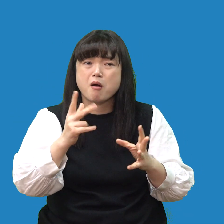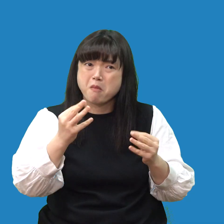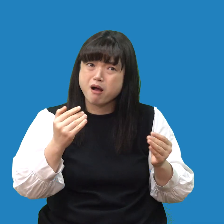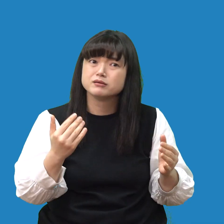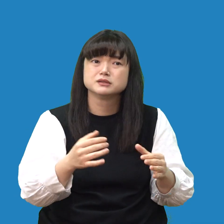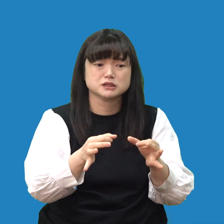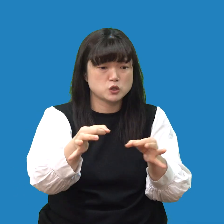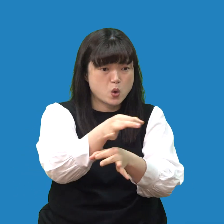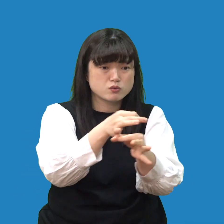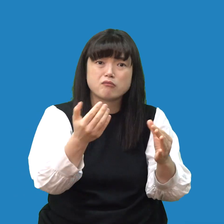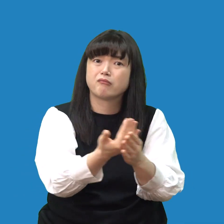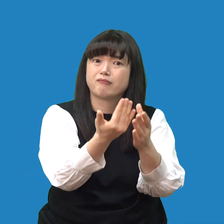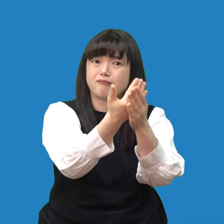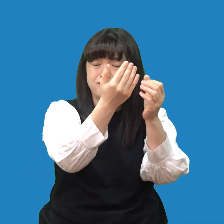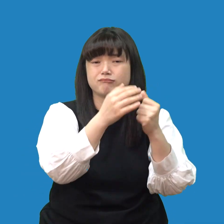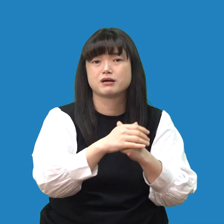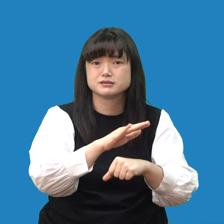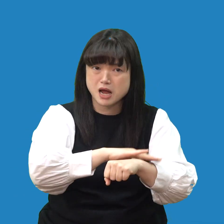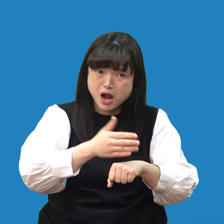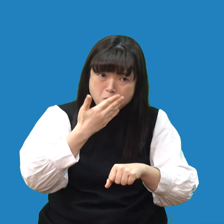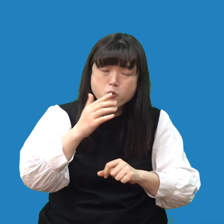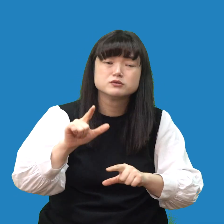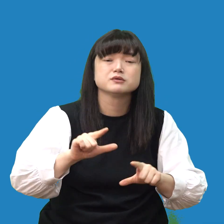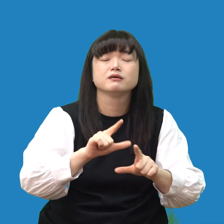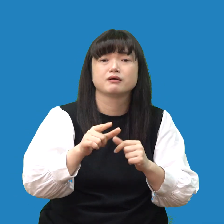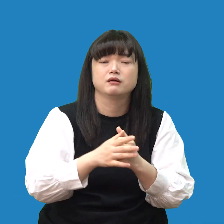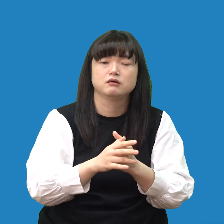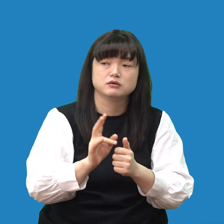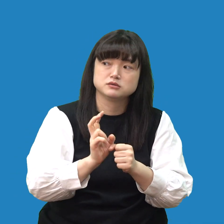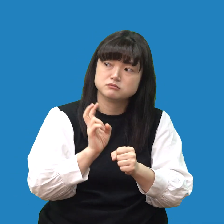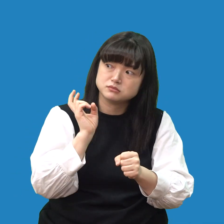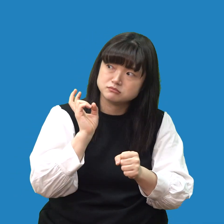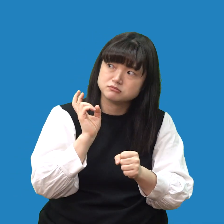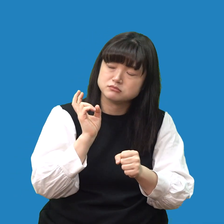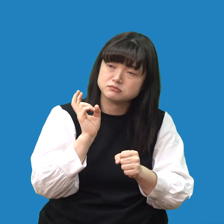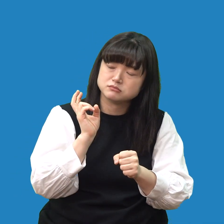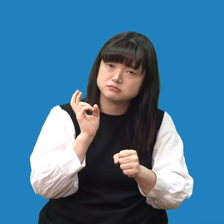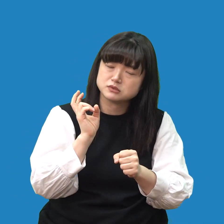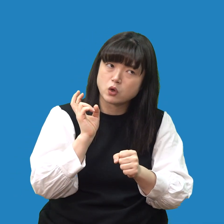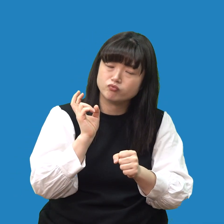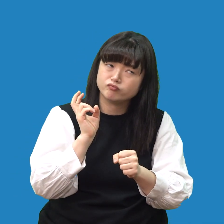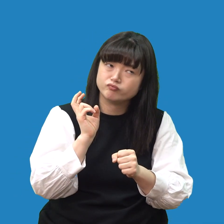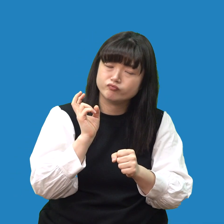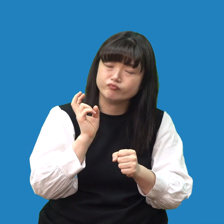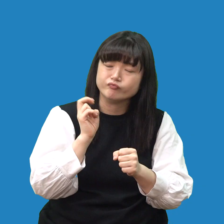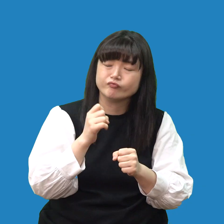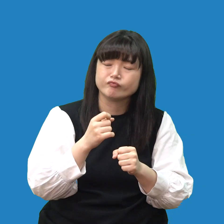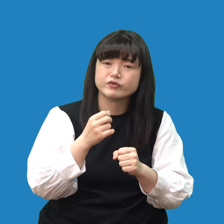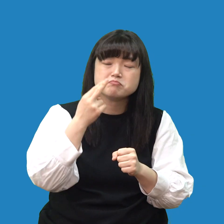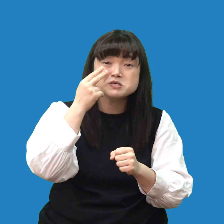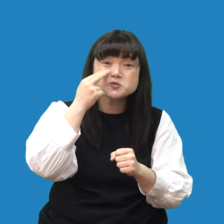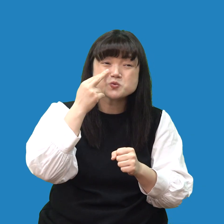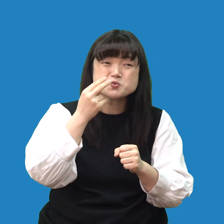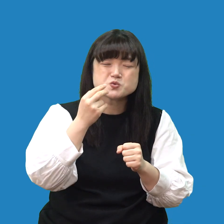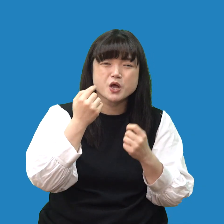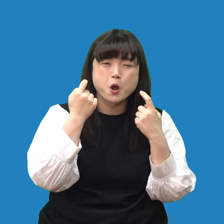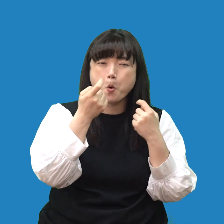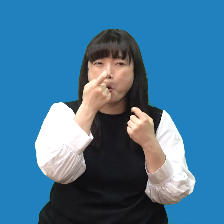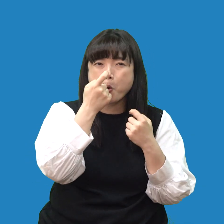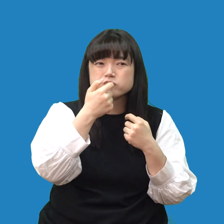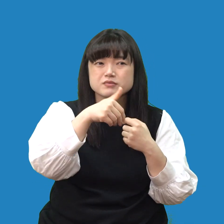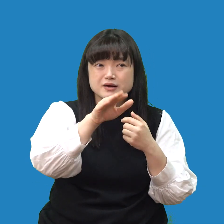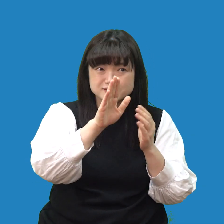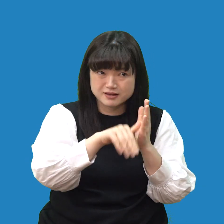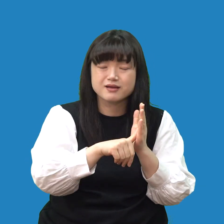시대가 없었습니다. 20년 전에 처음 이제 유학을 갔을 때만 해도 이 미국 사람들은 한국